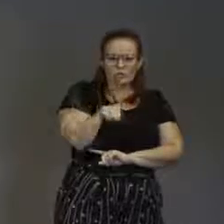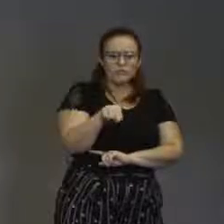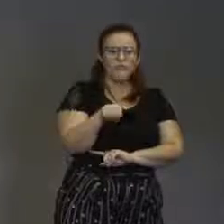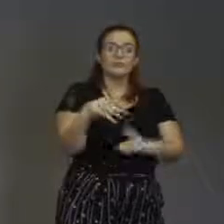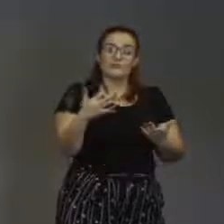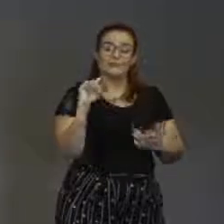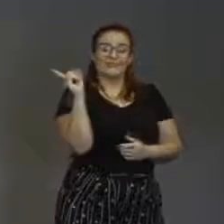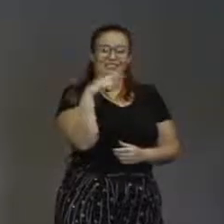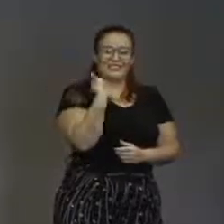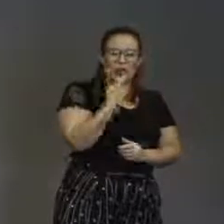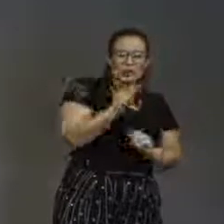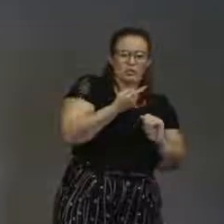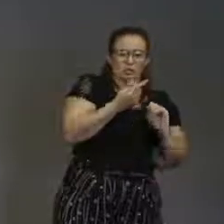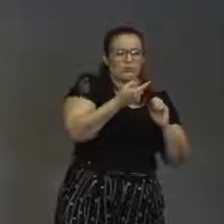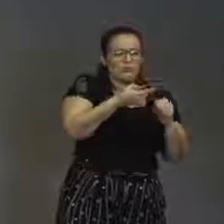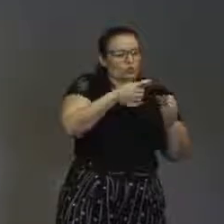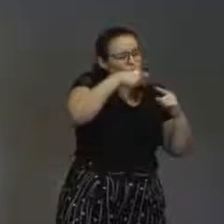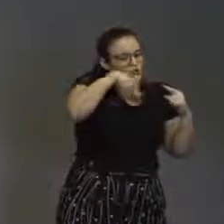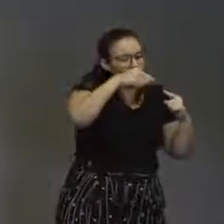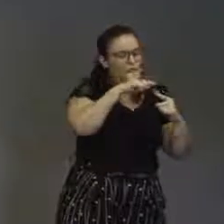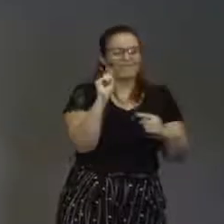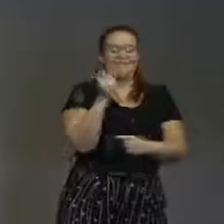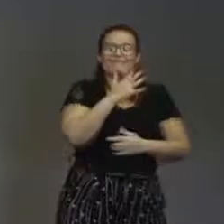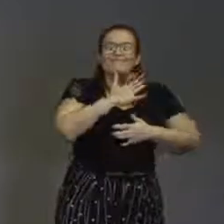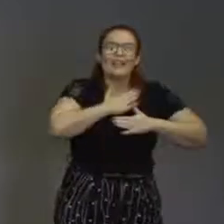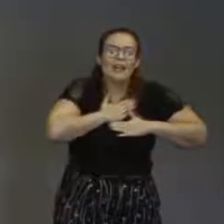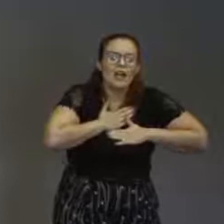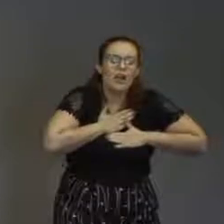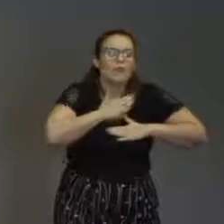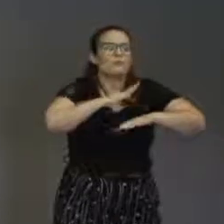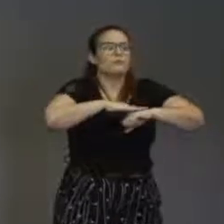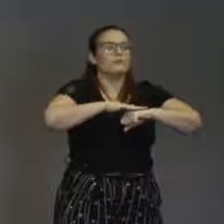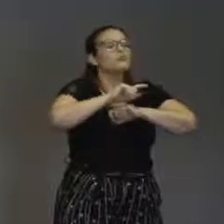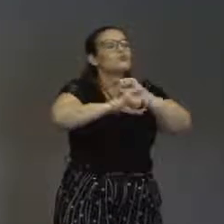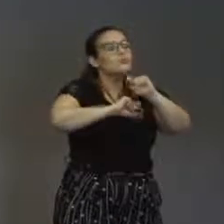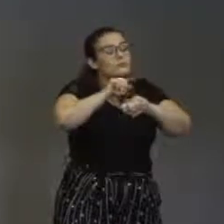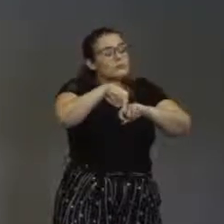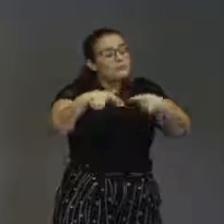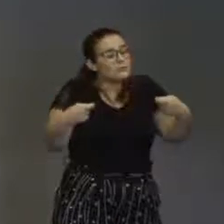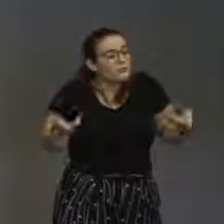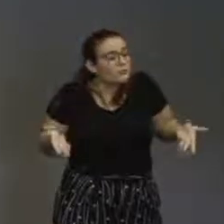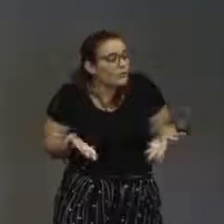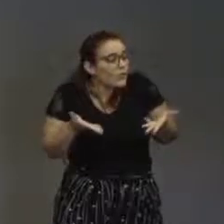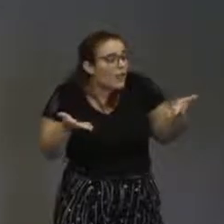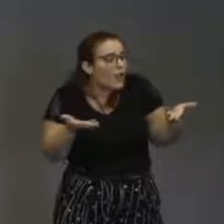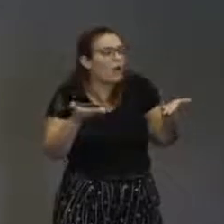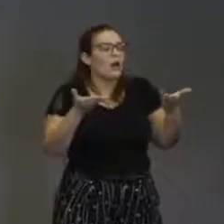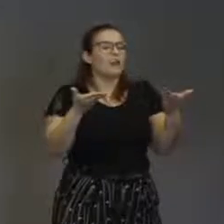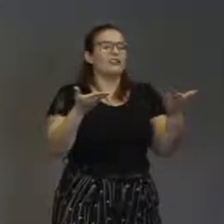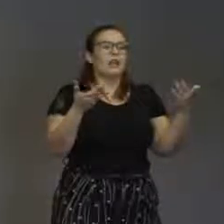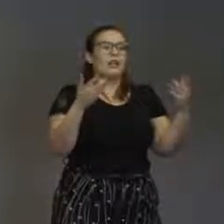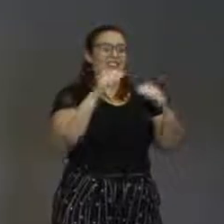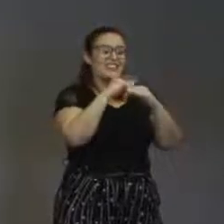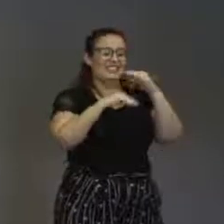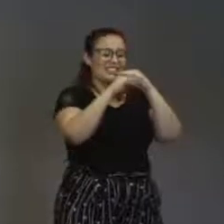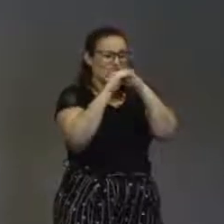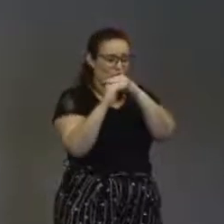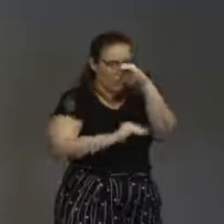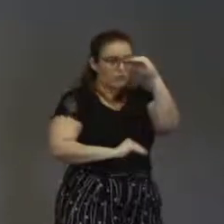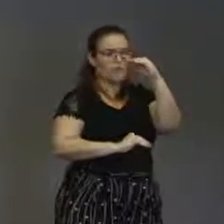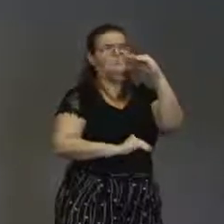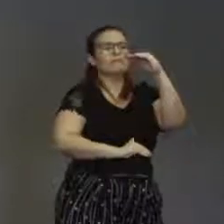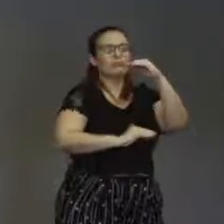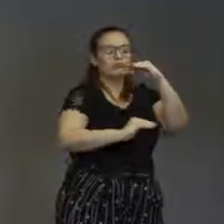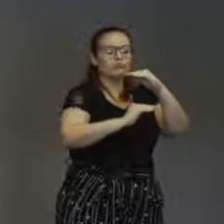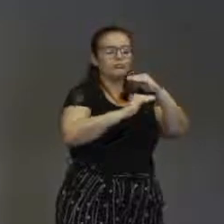nosso propósito de fazer aquilo que a gente ama fazer, ela deve colaborar para a redução das desigualdades e promoção da qualidade de vida e do bem-estar